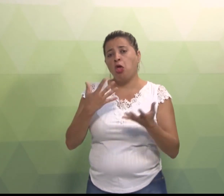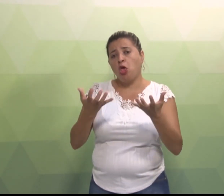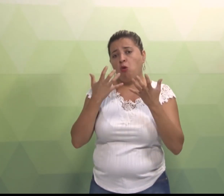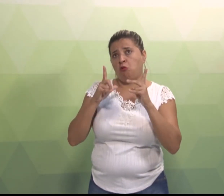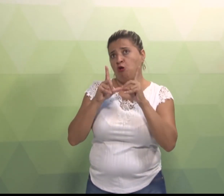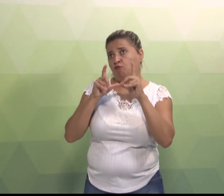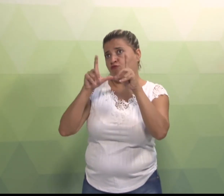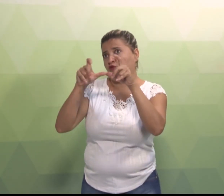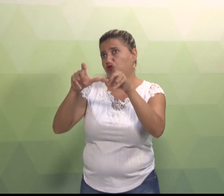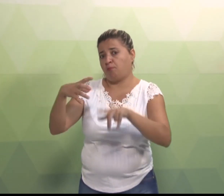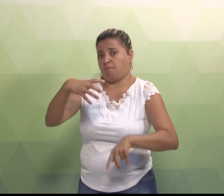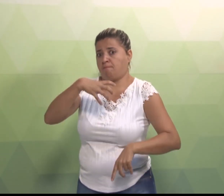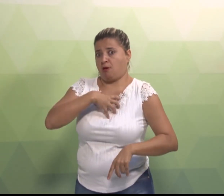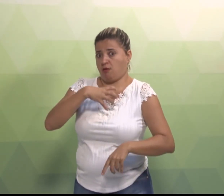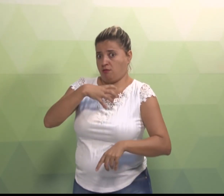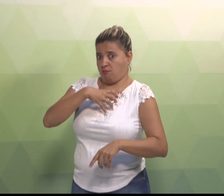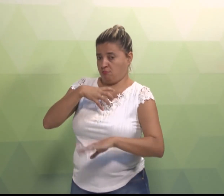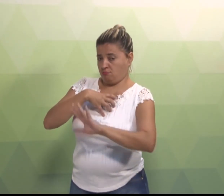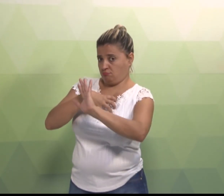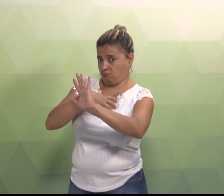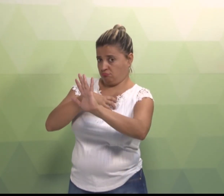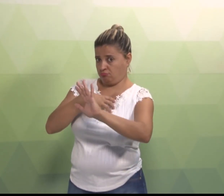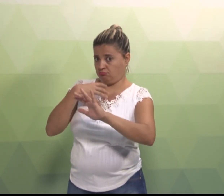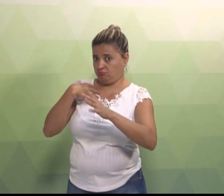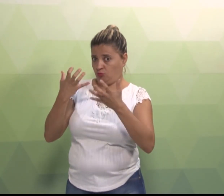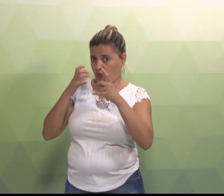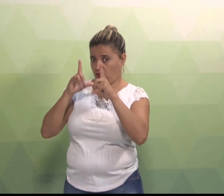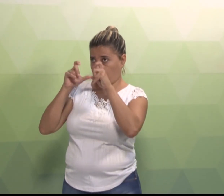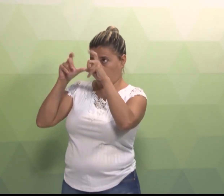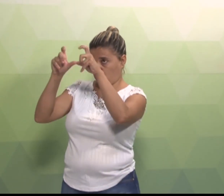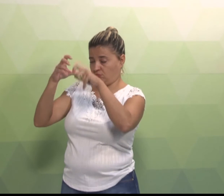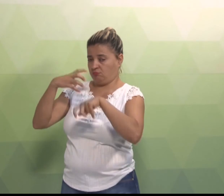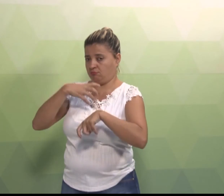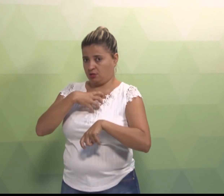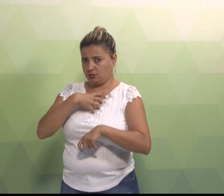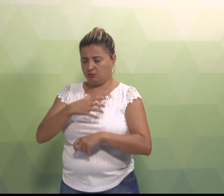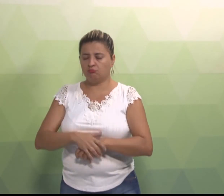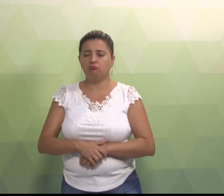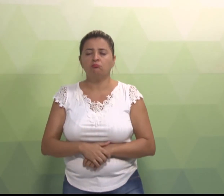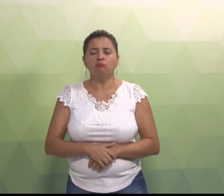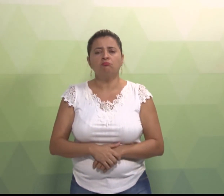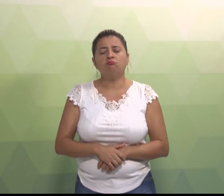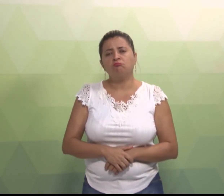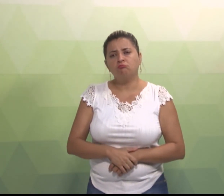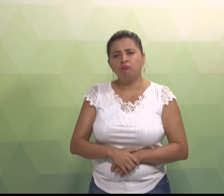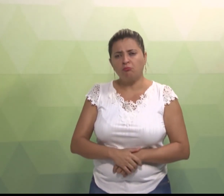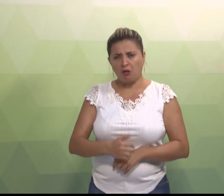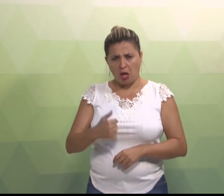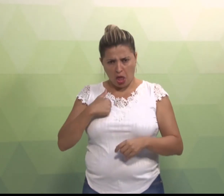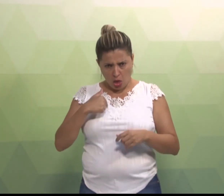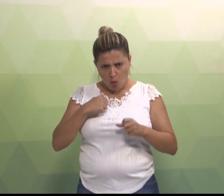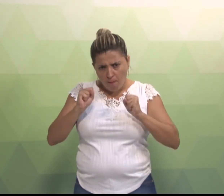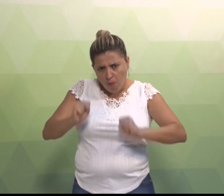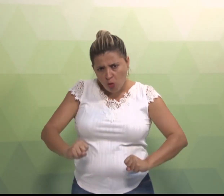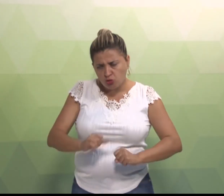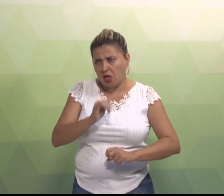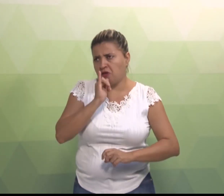E aí eu preciso viajar, por exemplo, para Bahia. E aí eu posso,